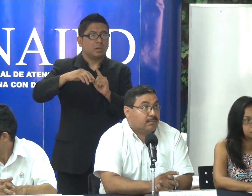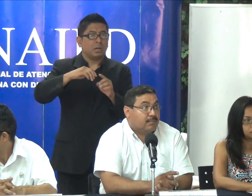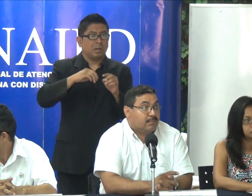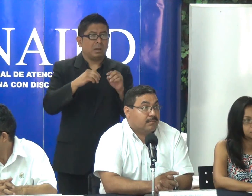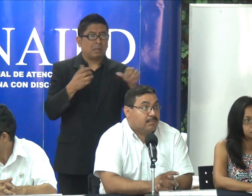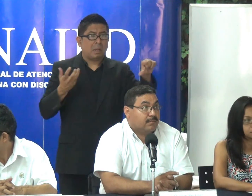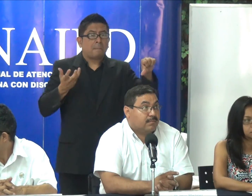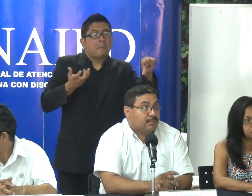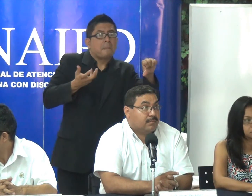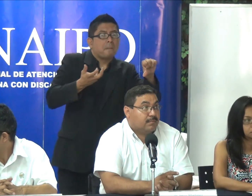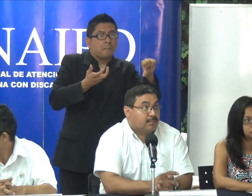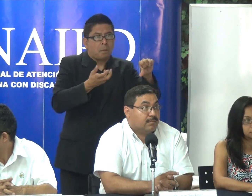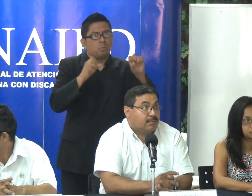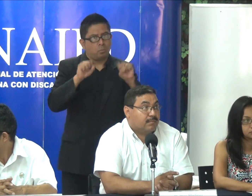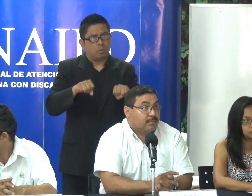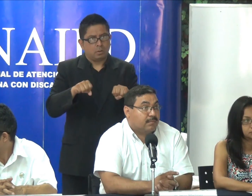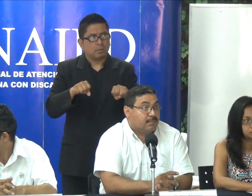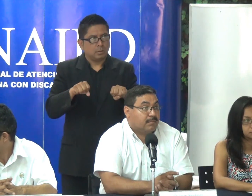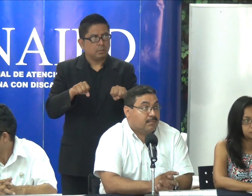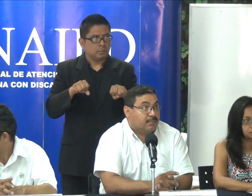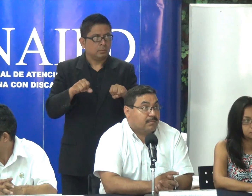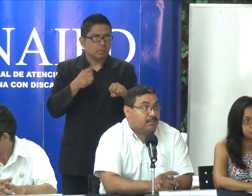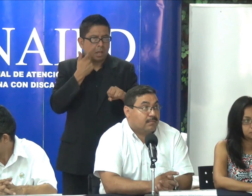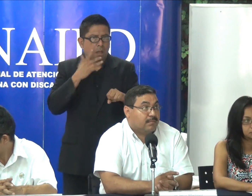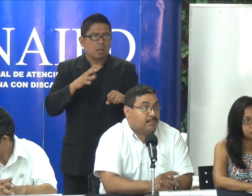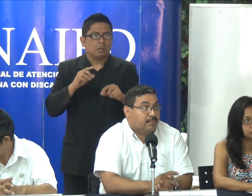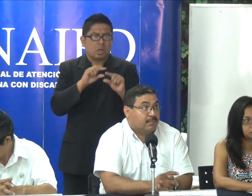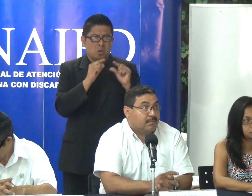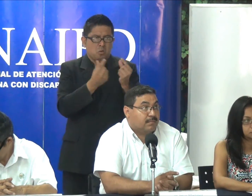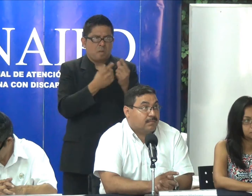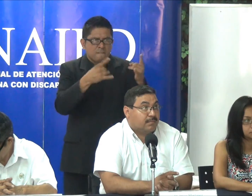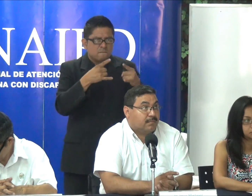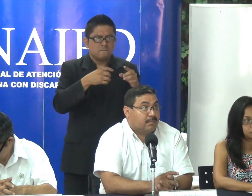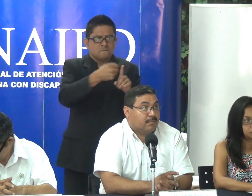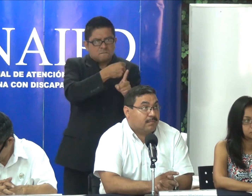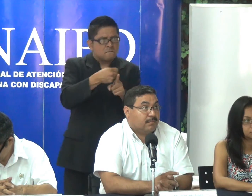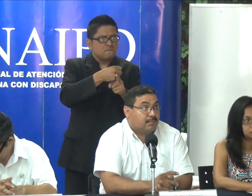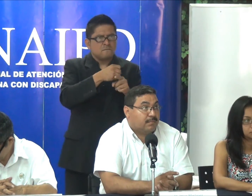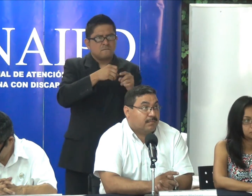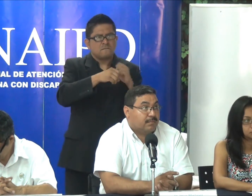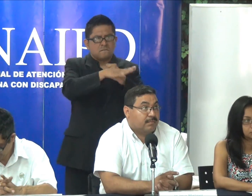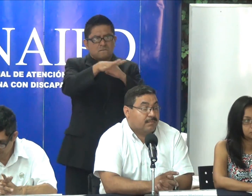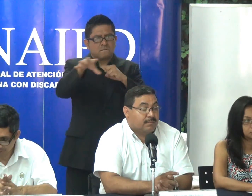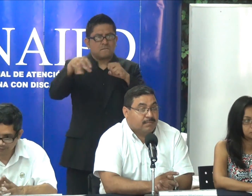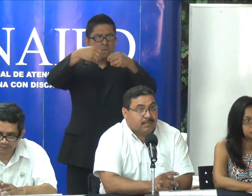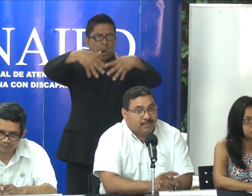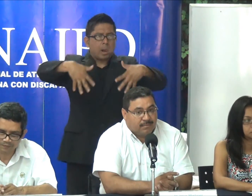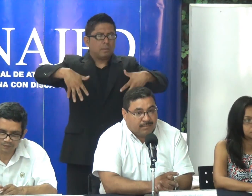prácticas favorezcan a que los círculos, digamos, de la delincuencia y la violencia se sigan fortaleciendo.